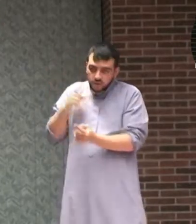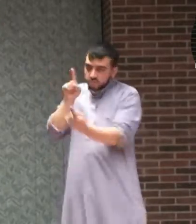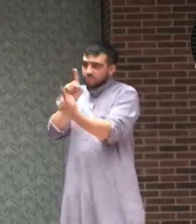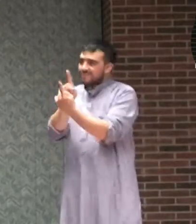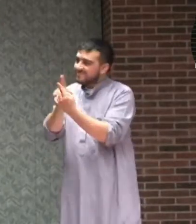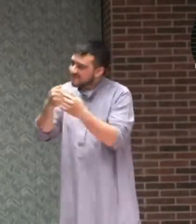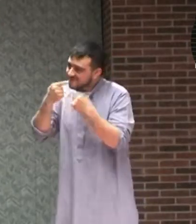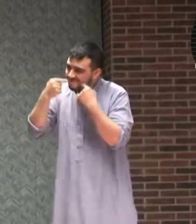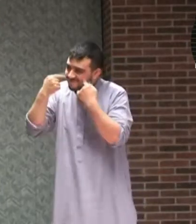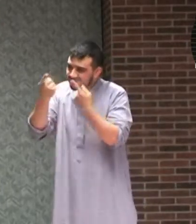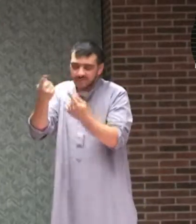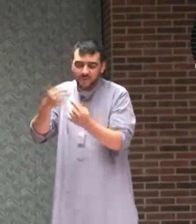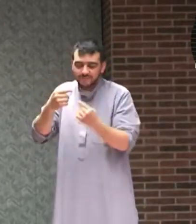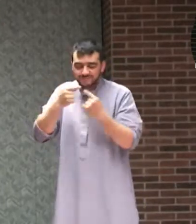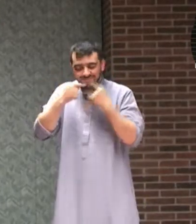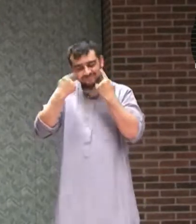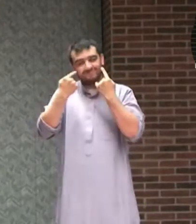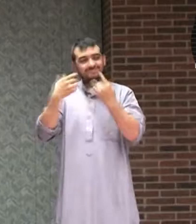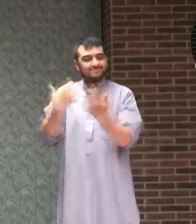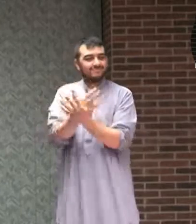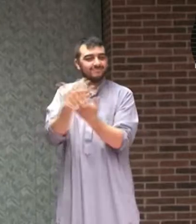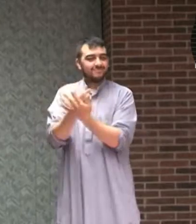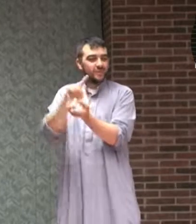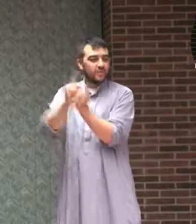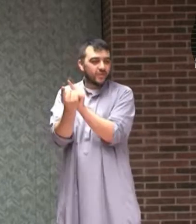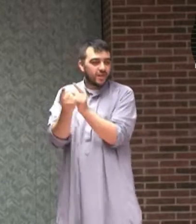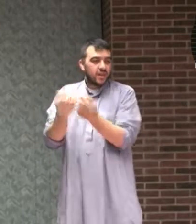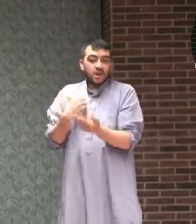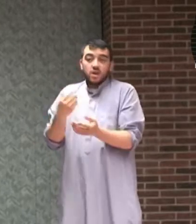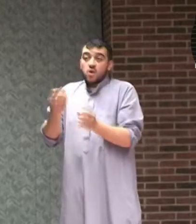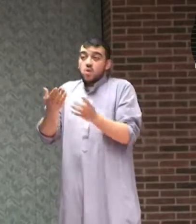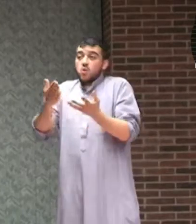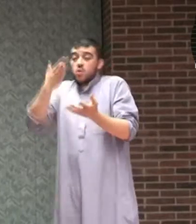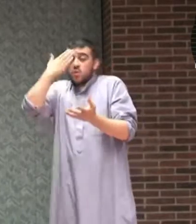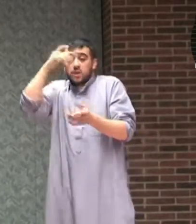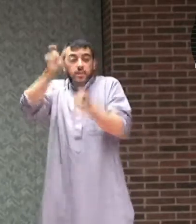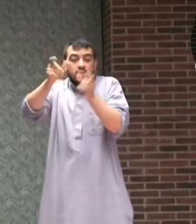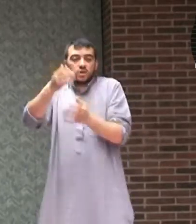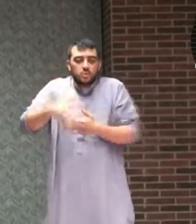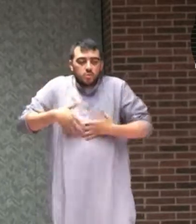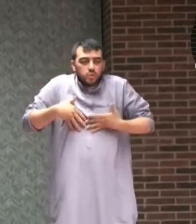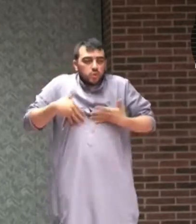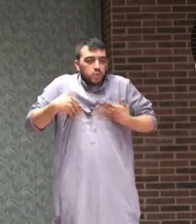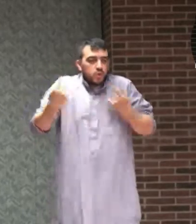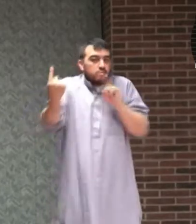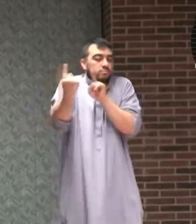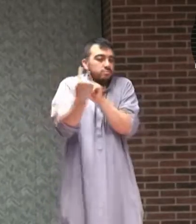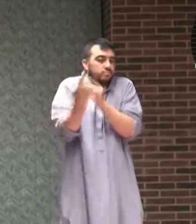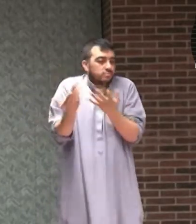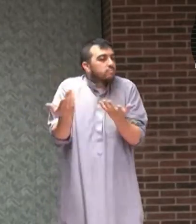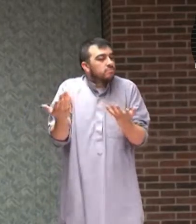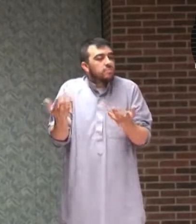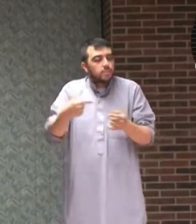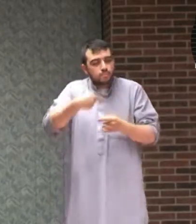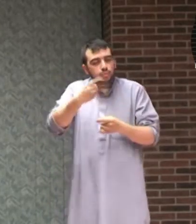main, il y a des gens qui ont besoin de voir leurs frères. Donc tous ces aspects-là sont retenus à ce